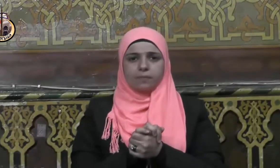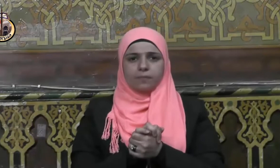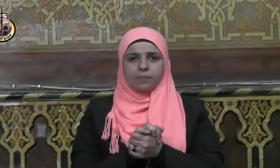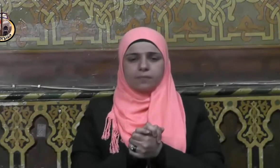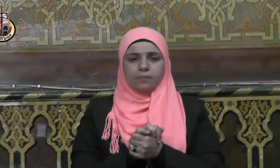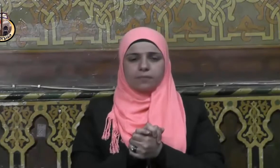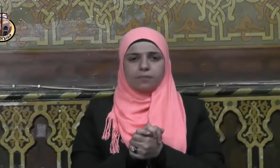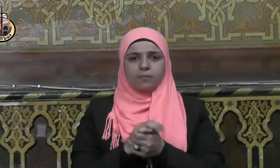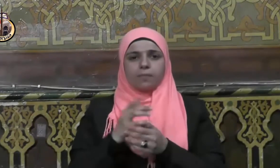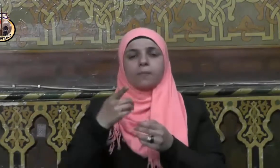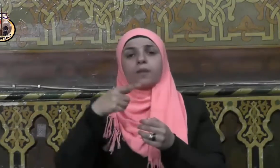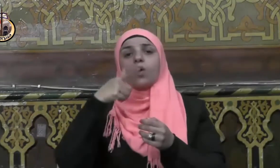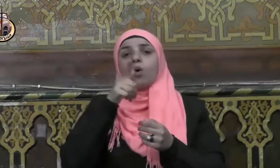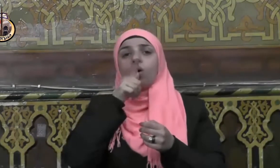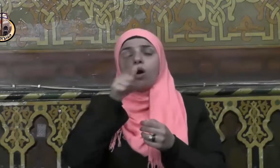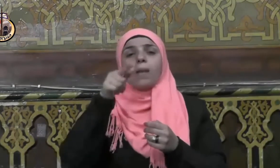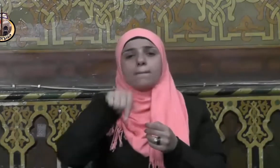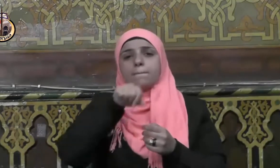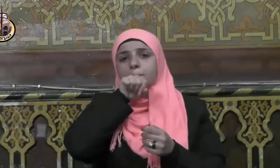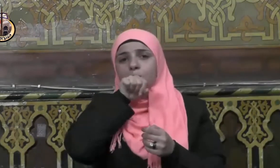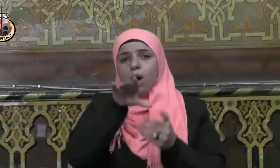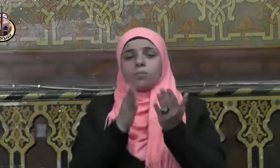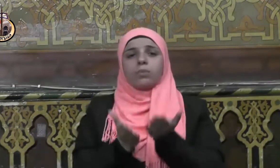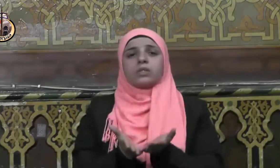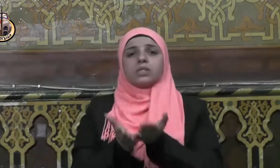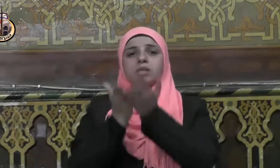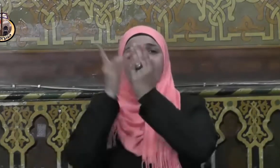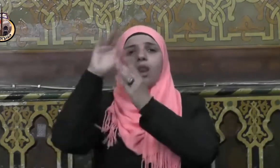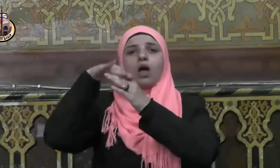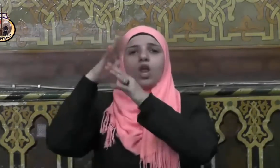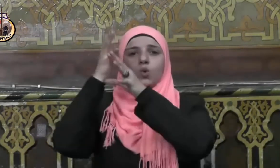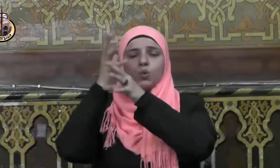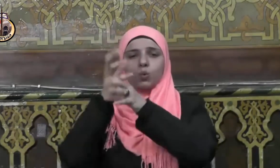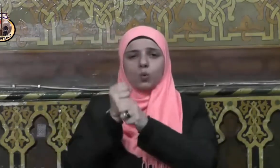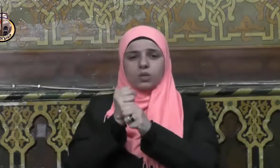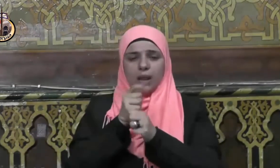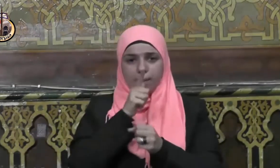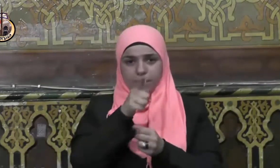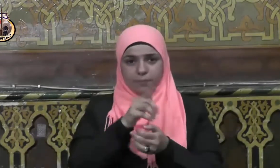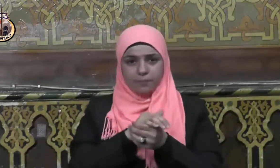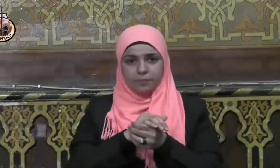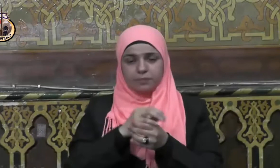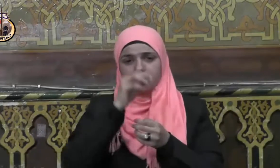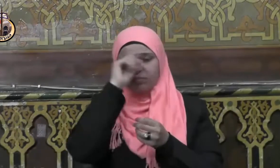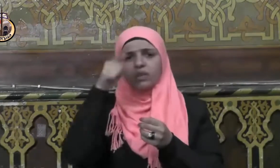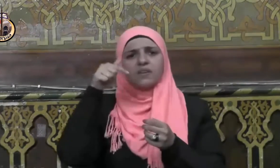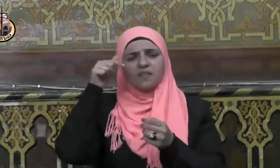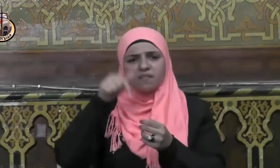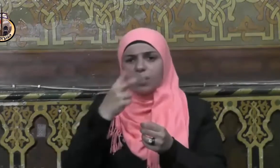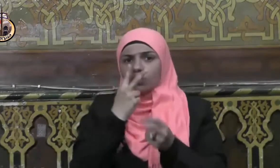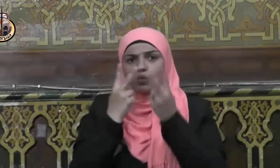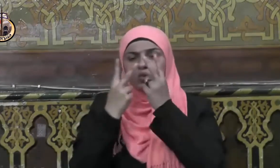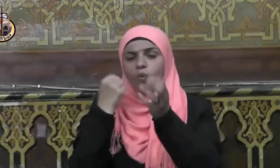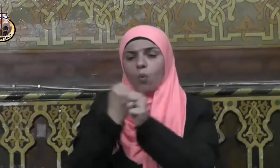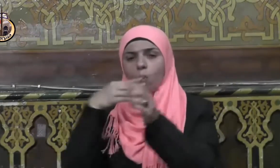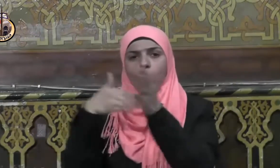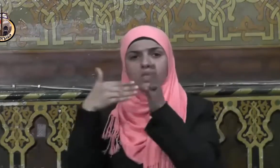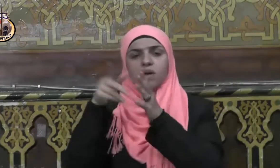ولقد كان النبي صلى الله عليه وسلم يوظف أصحابه وعماله